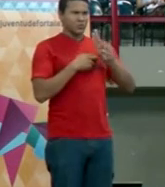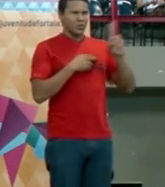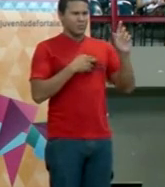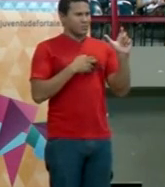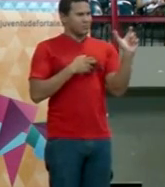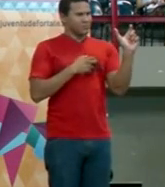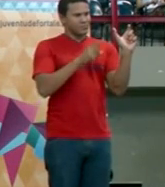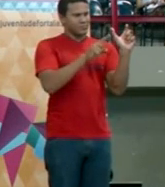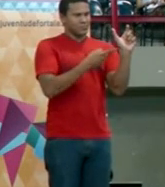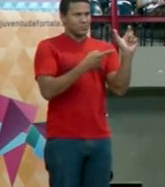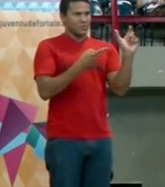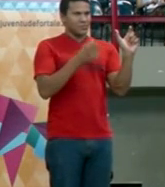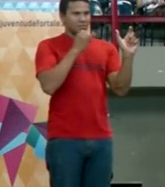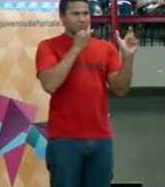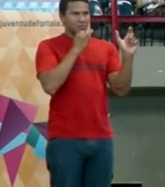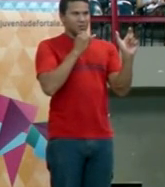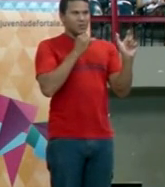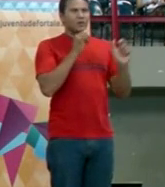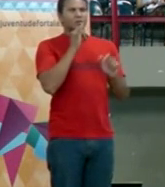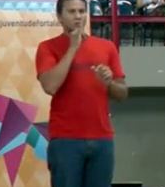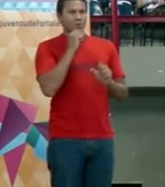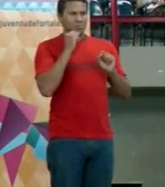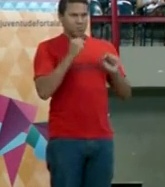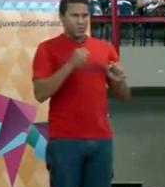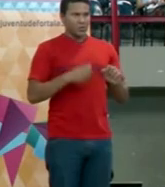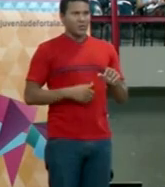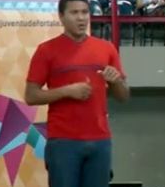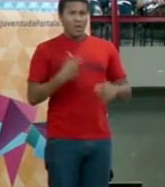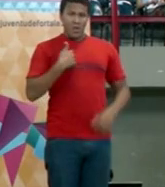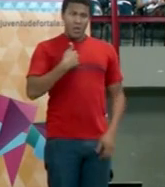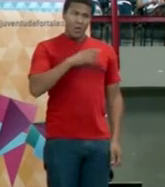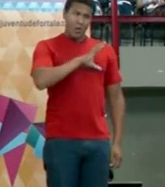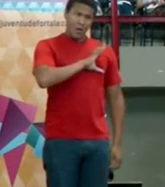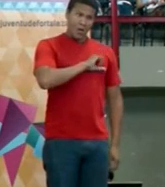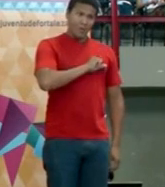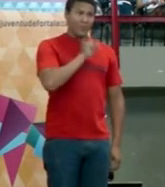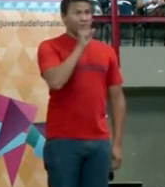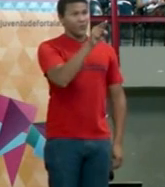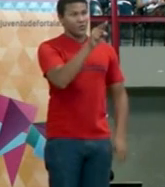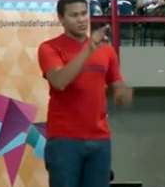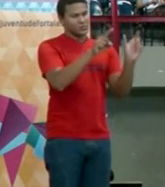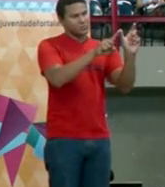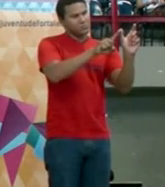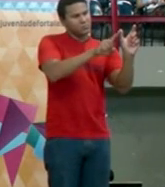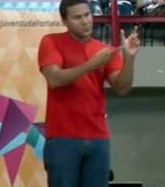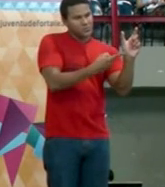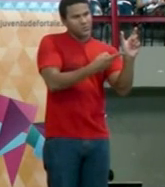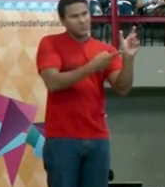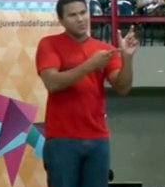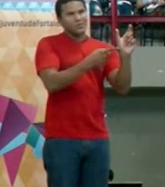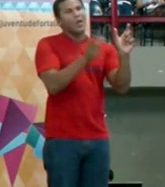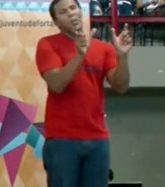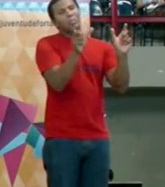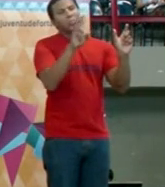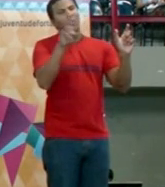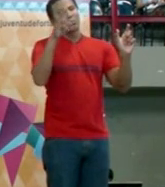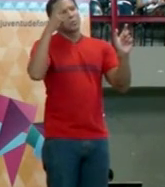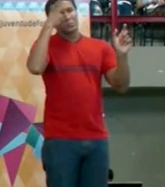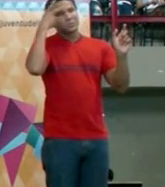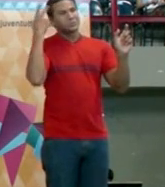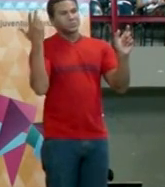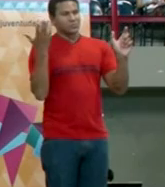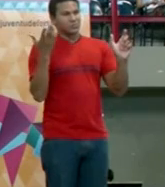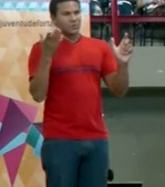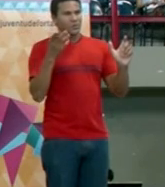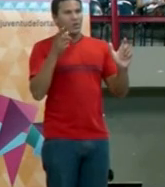Exemplo, eu amo você, fulano. Pode, porque o fulano aí é um vocativo. O que é